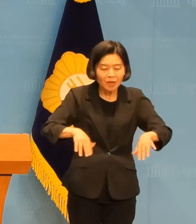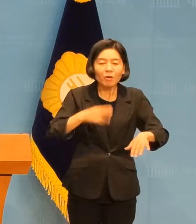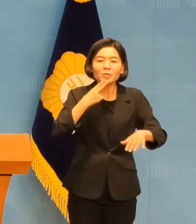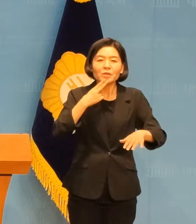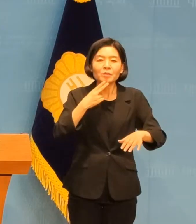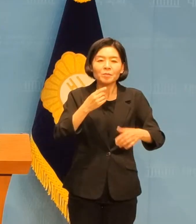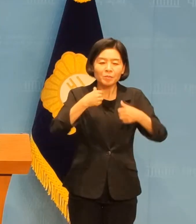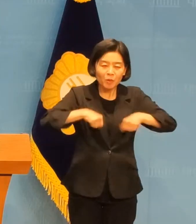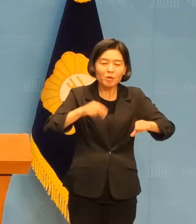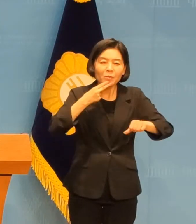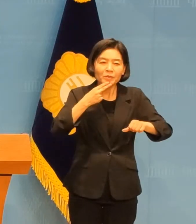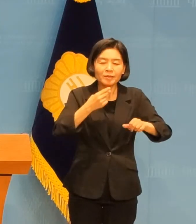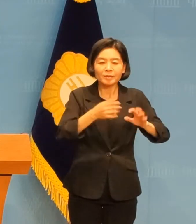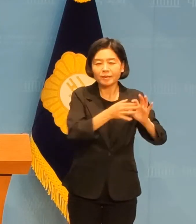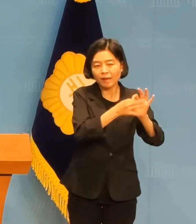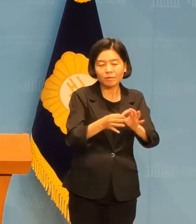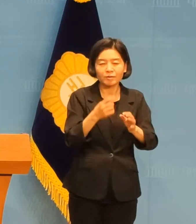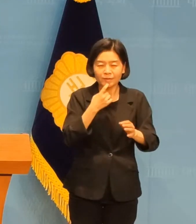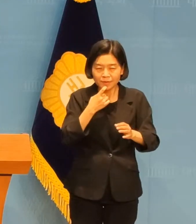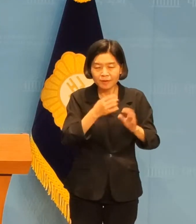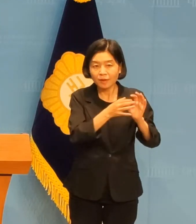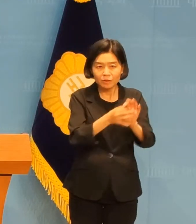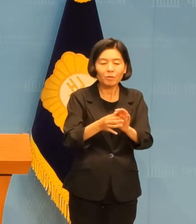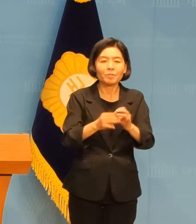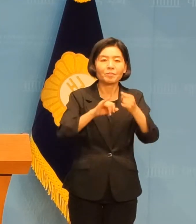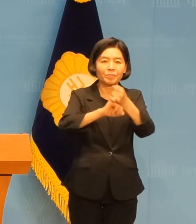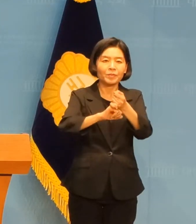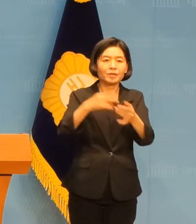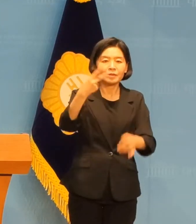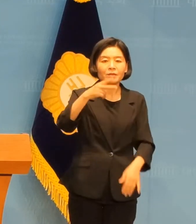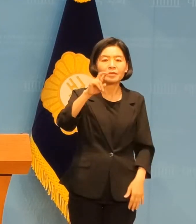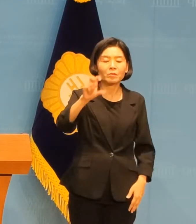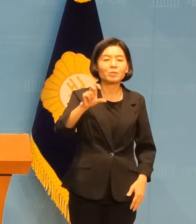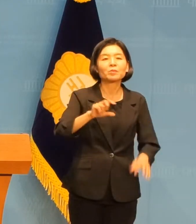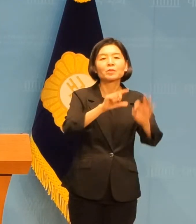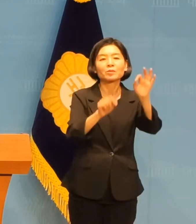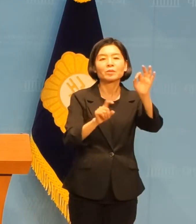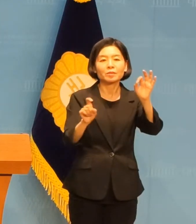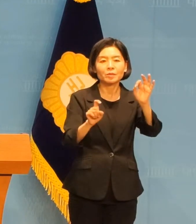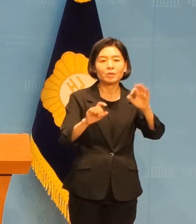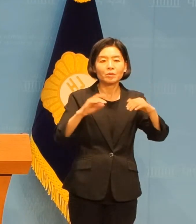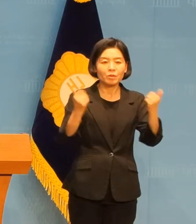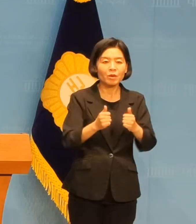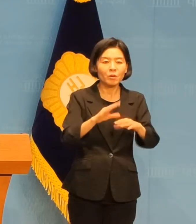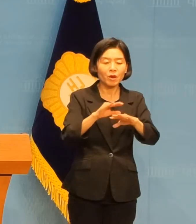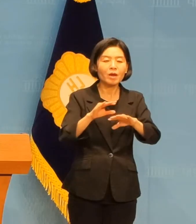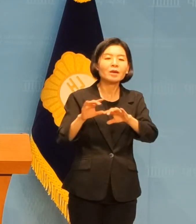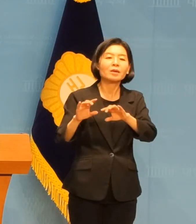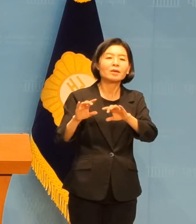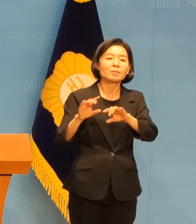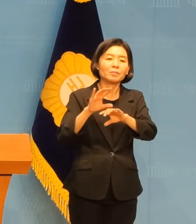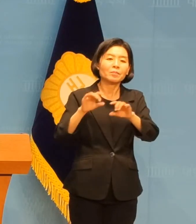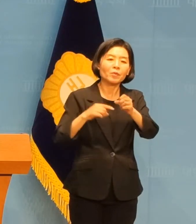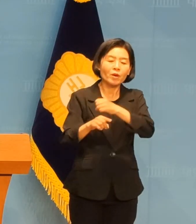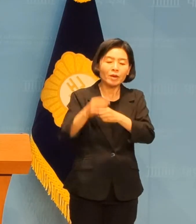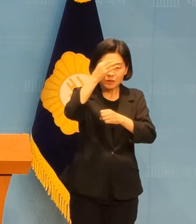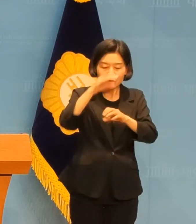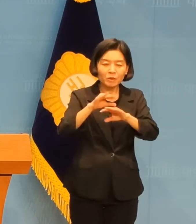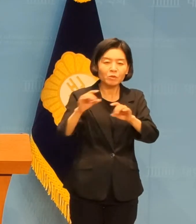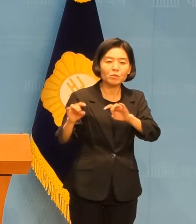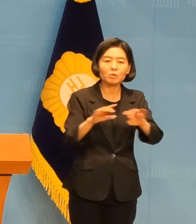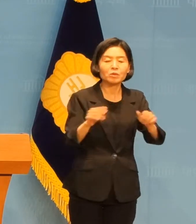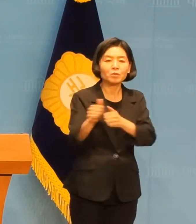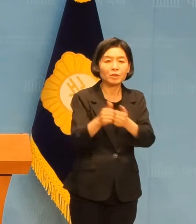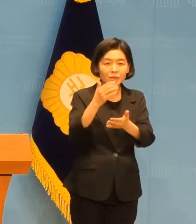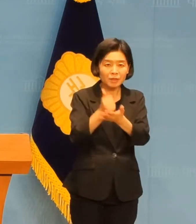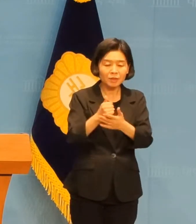하겠습니다. 2025년 10월 10일 국회 과학기술정보방송통신위원회 위원장 국회의원 최민희.